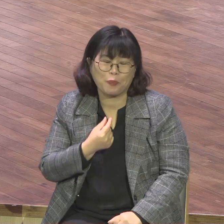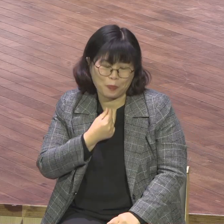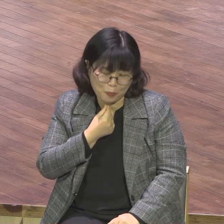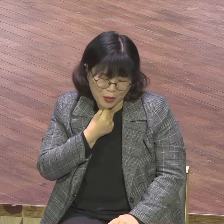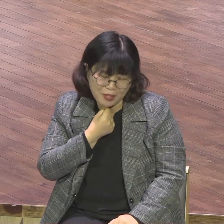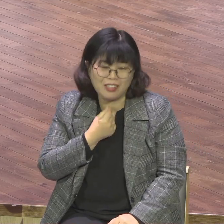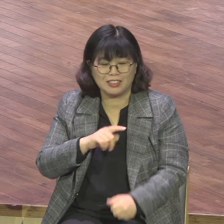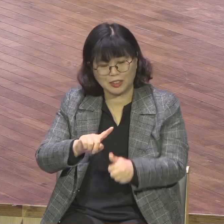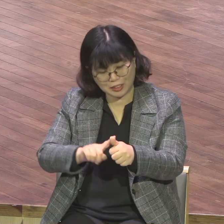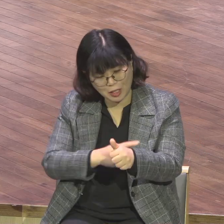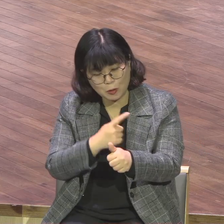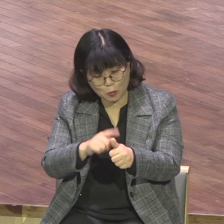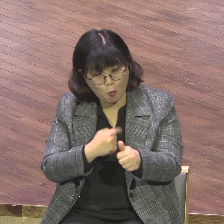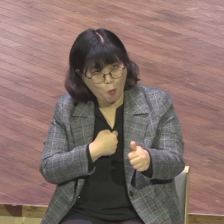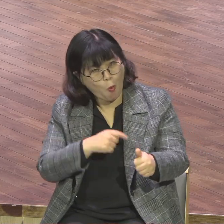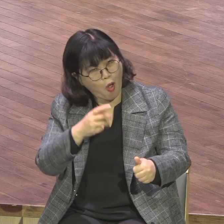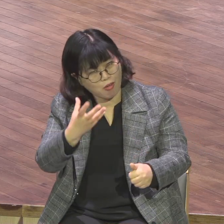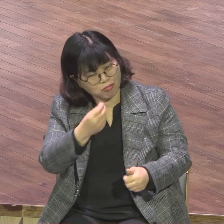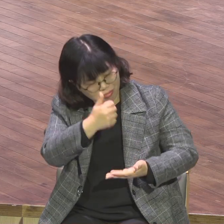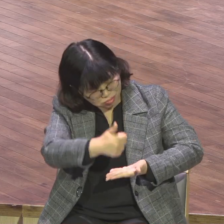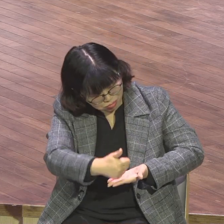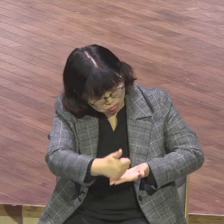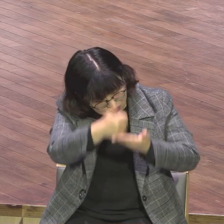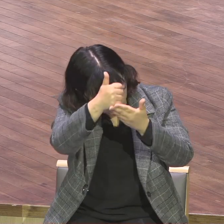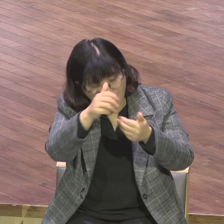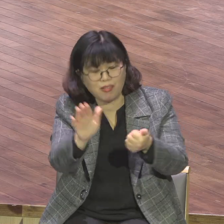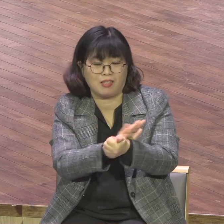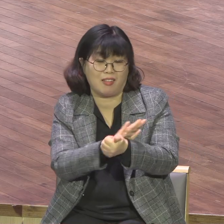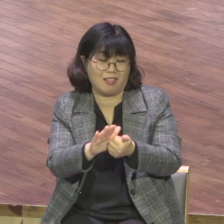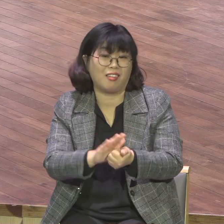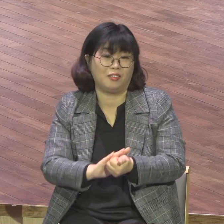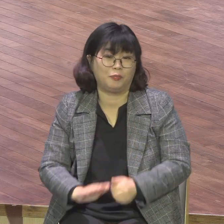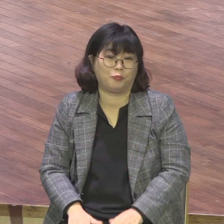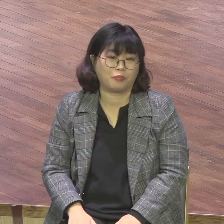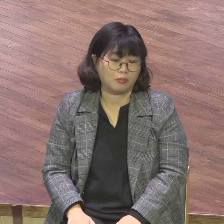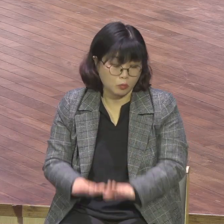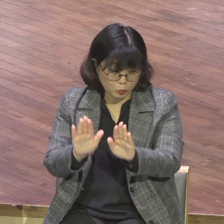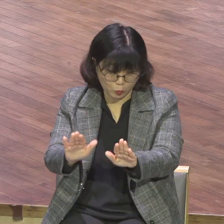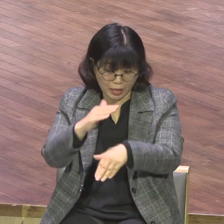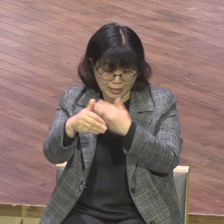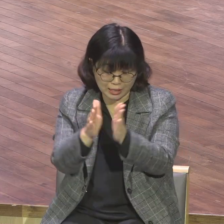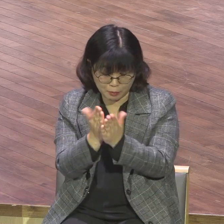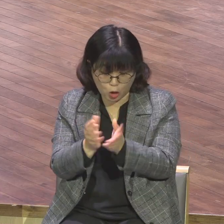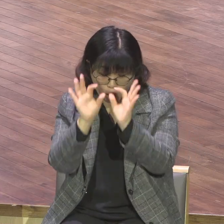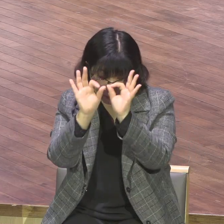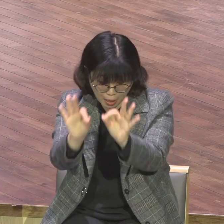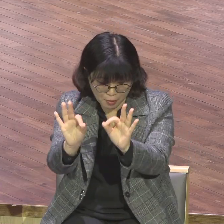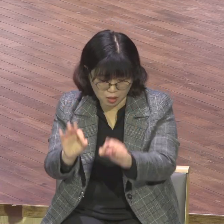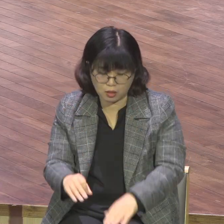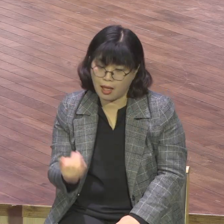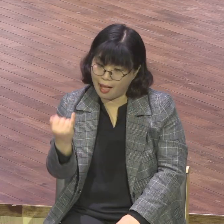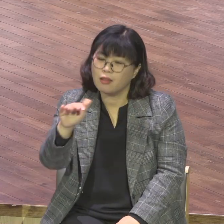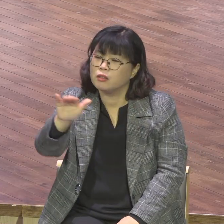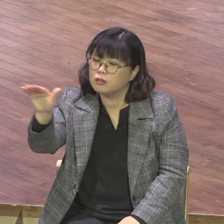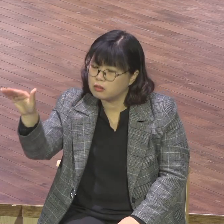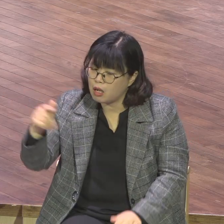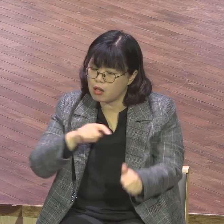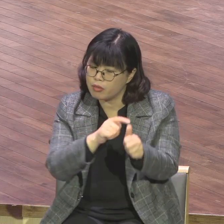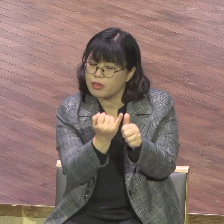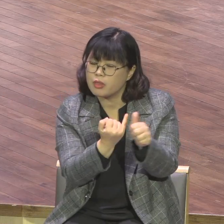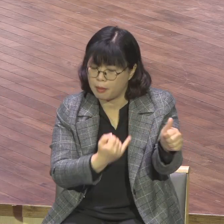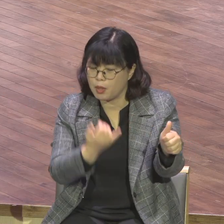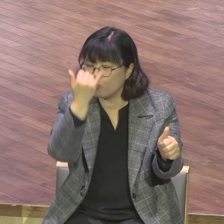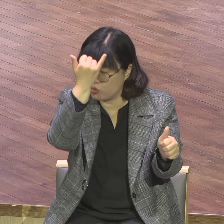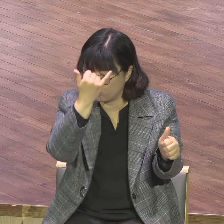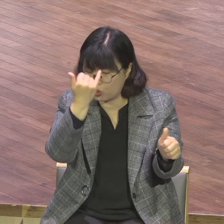특별히 베드로전서 3장 1절 2절에 보면 이런 말씀, 아내들아 이와 같이 자기 남편에게 순종해라. 이는